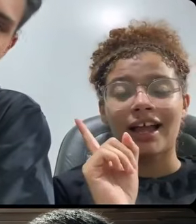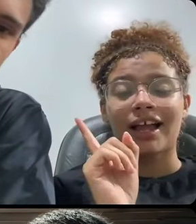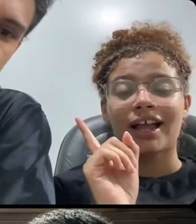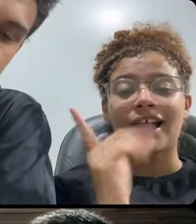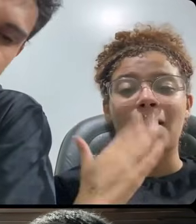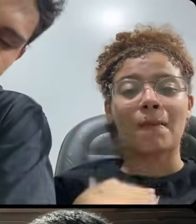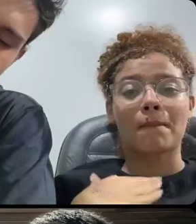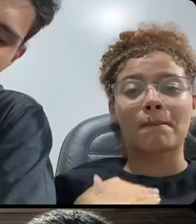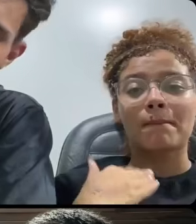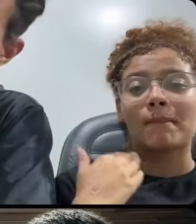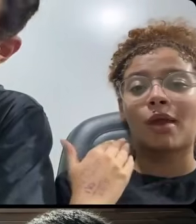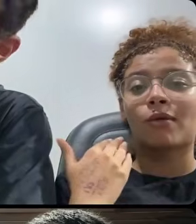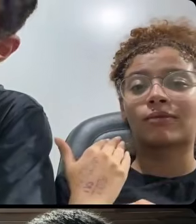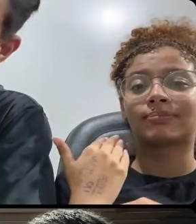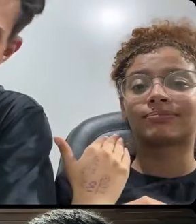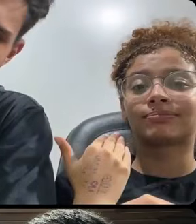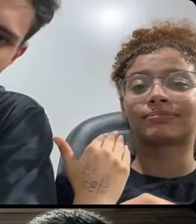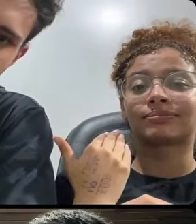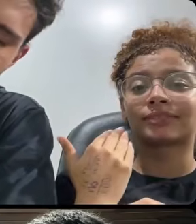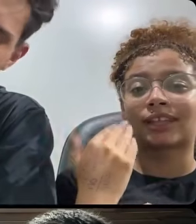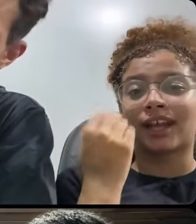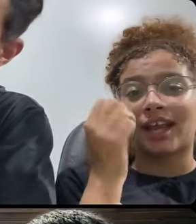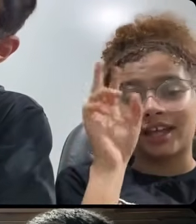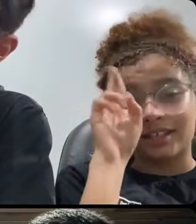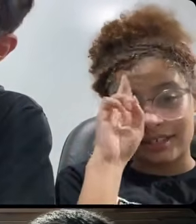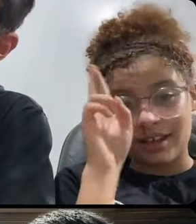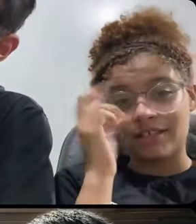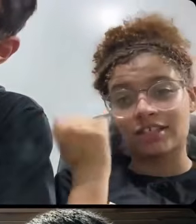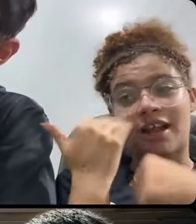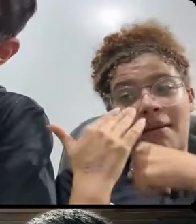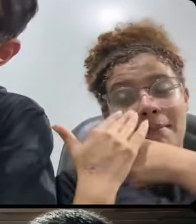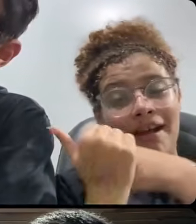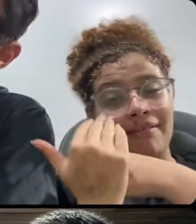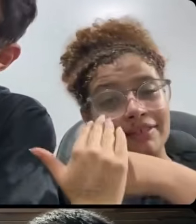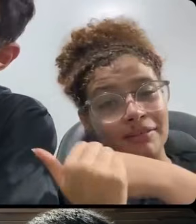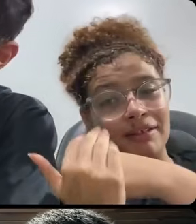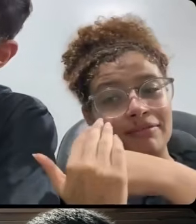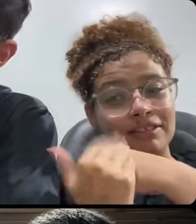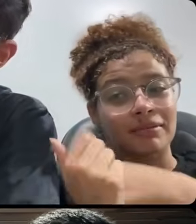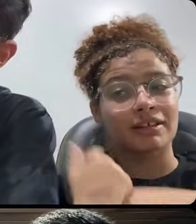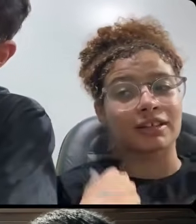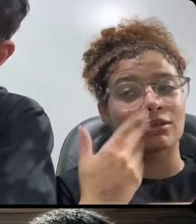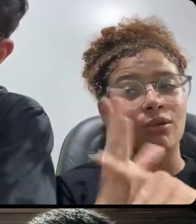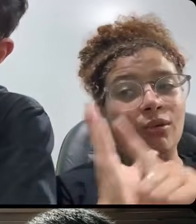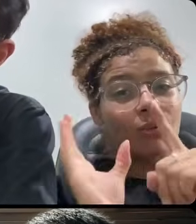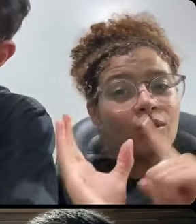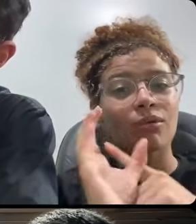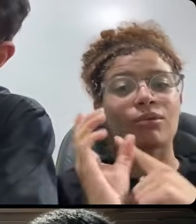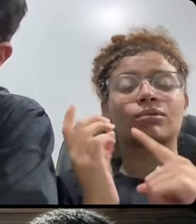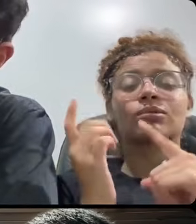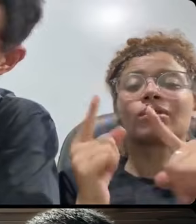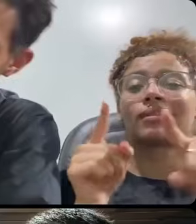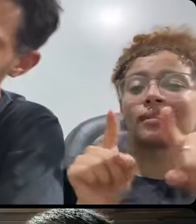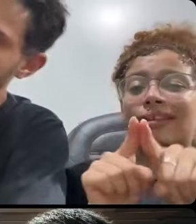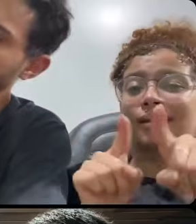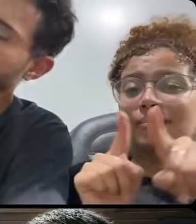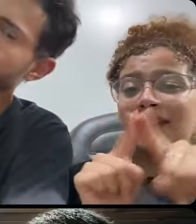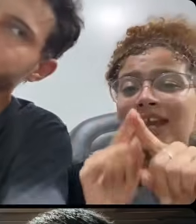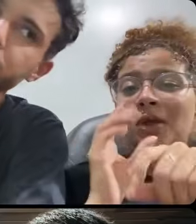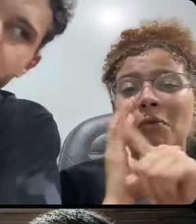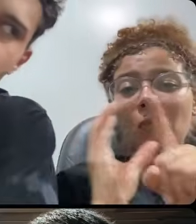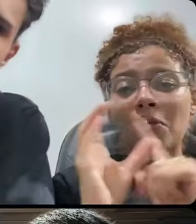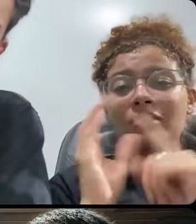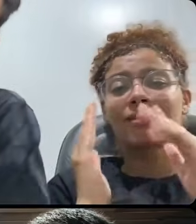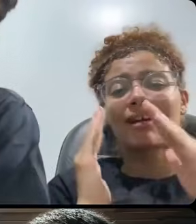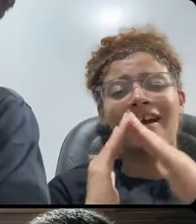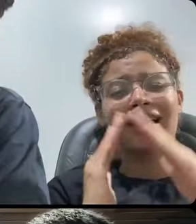era cristão, né? Ele tentou me ajudar algumas vezes, me chamou para culto, eu até ia nos cultos, fui em células e tudo mais, mas não tive